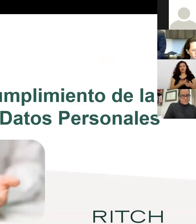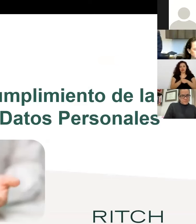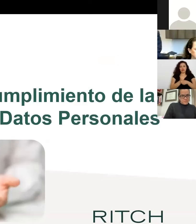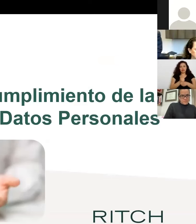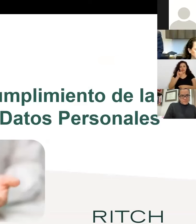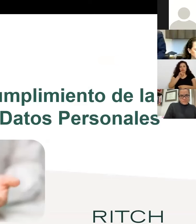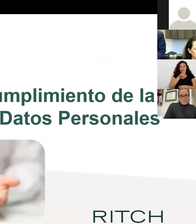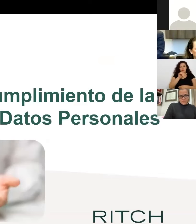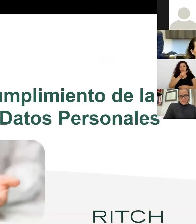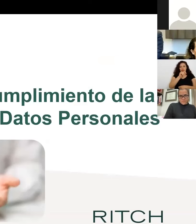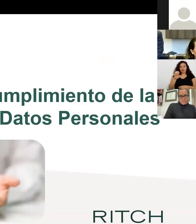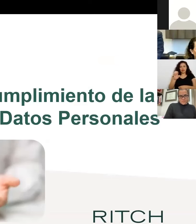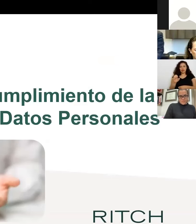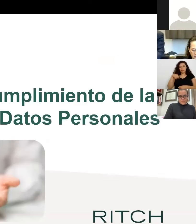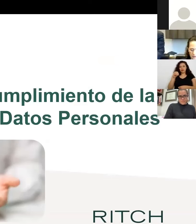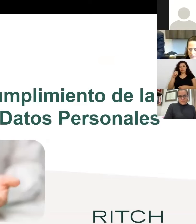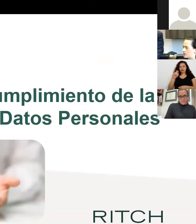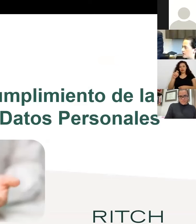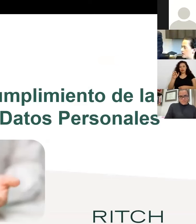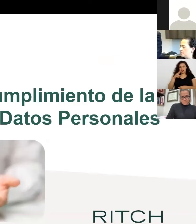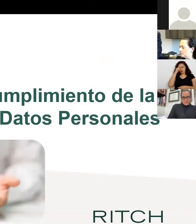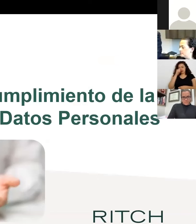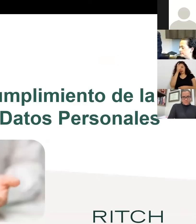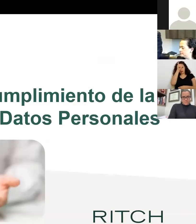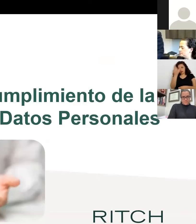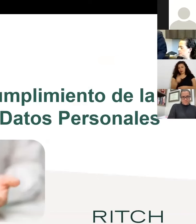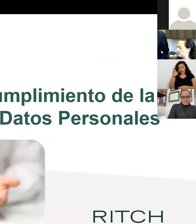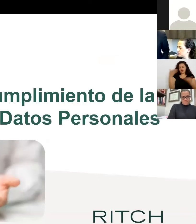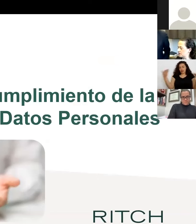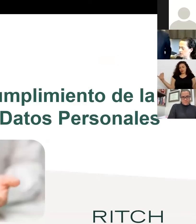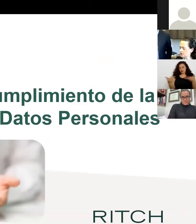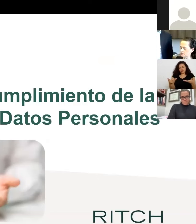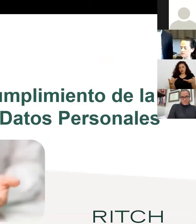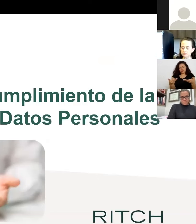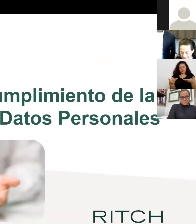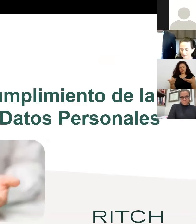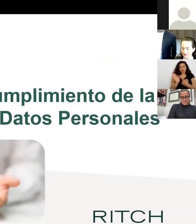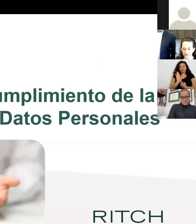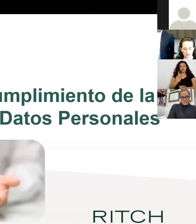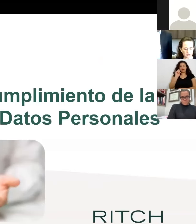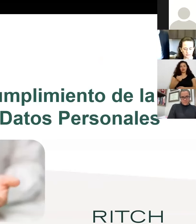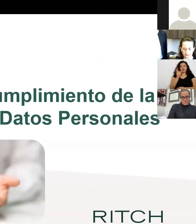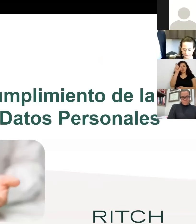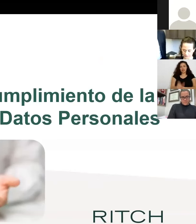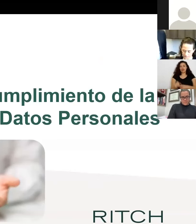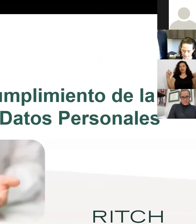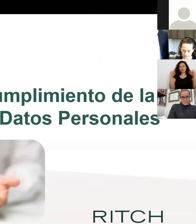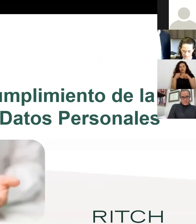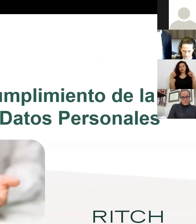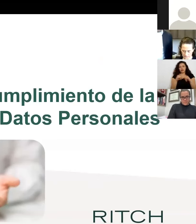Ivette Montero para que nos haga favor de presentar justamente la institución que ella